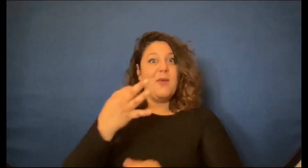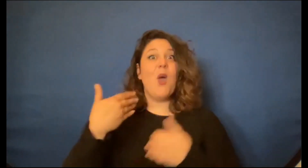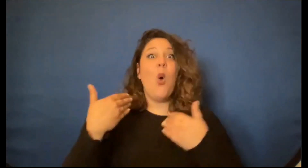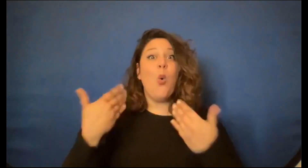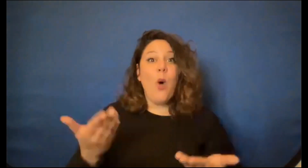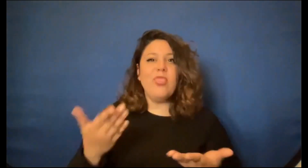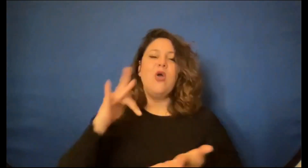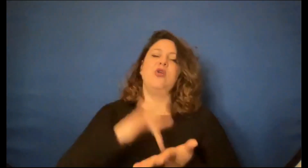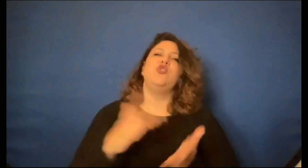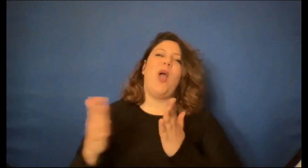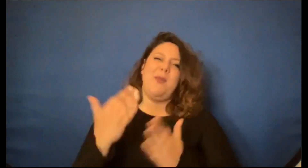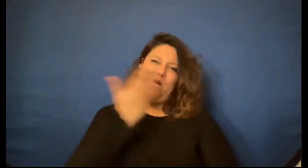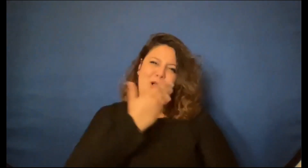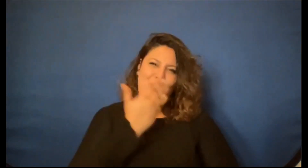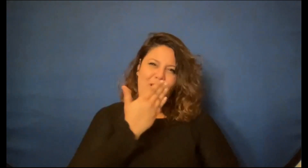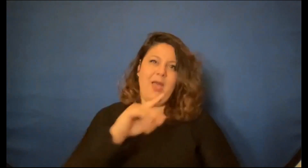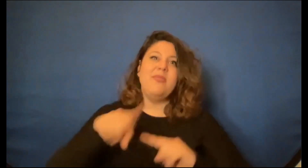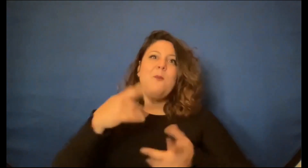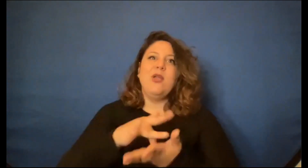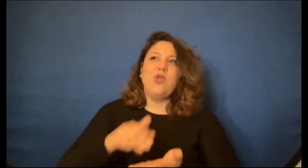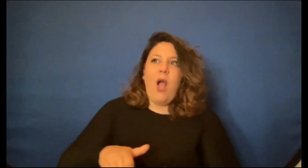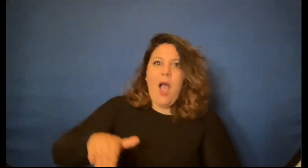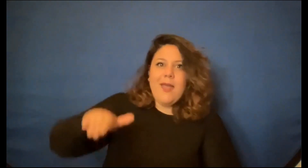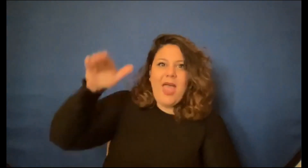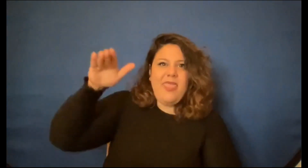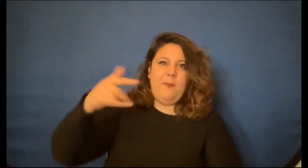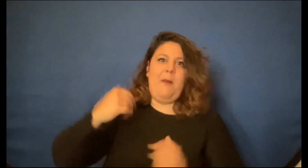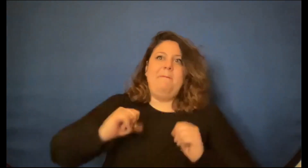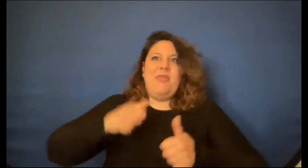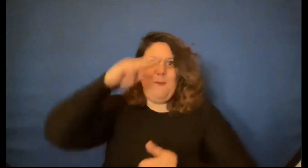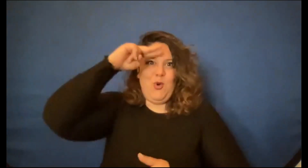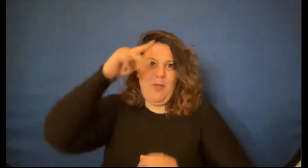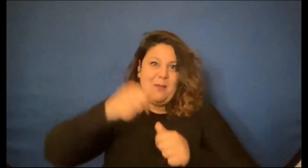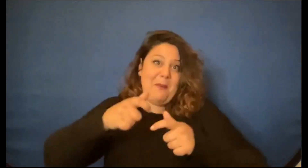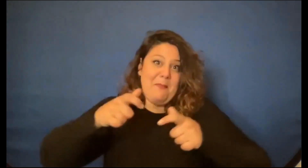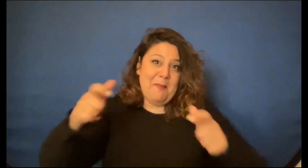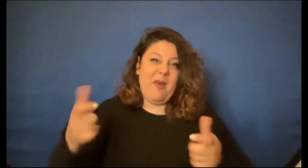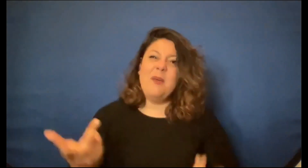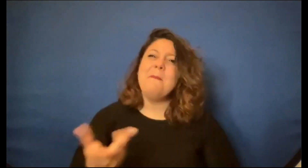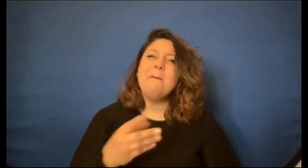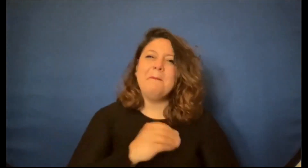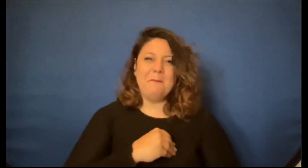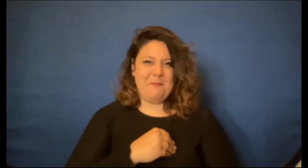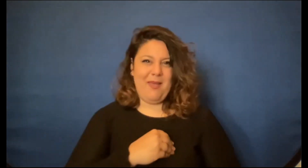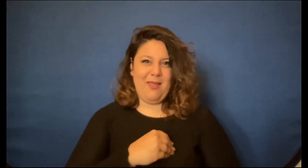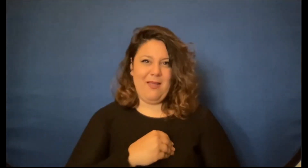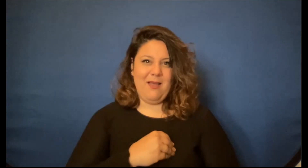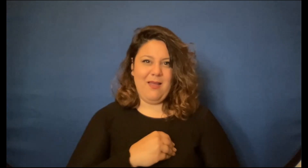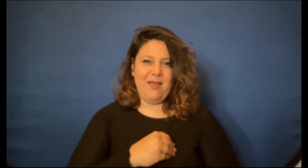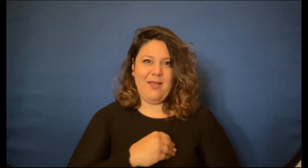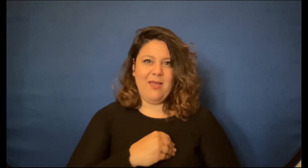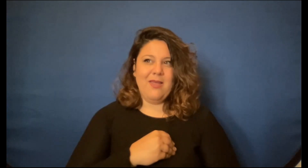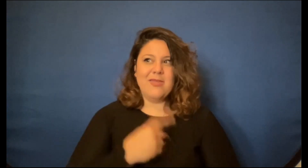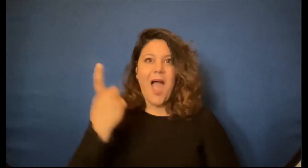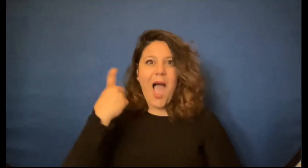vendrán preocupaciones por todos los lados, ¿no? Y es una verdadera pena que se habla poco de la felicidad del